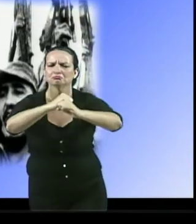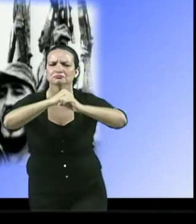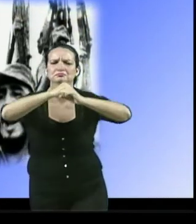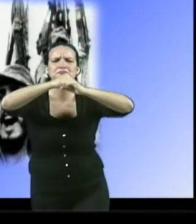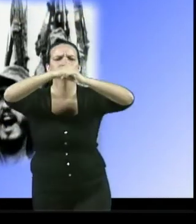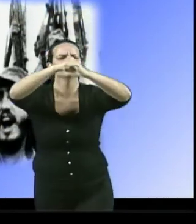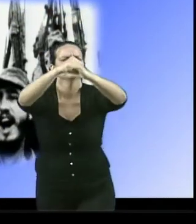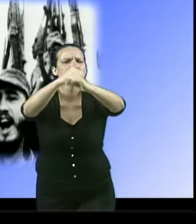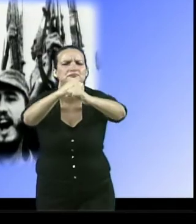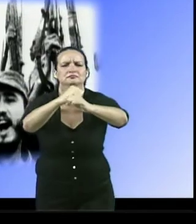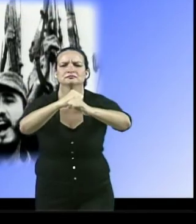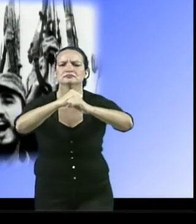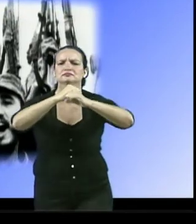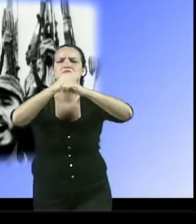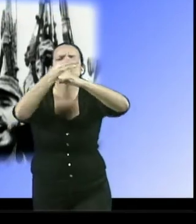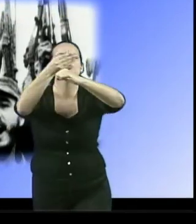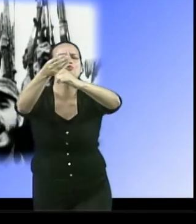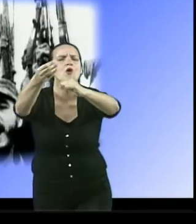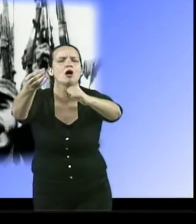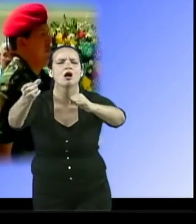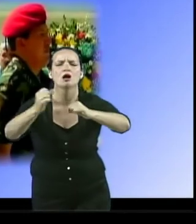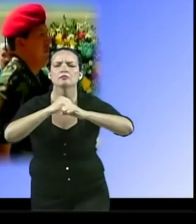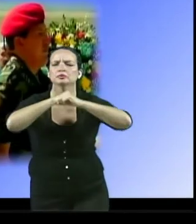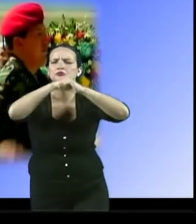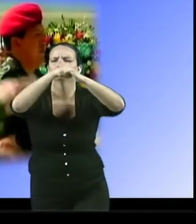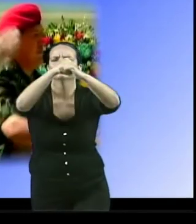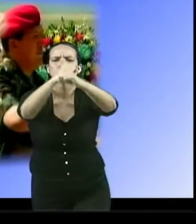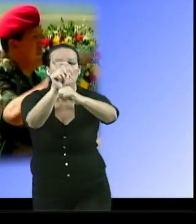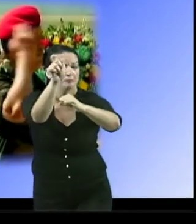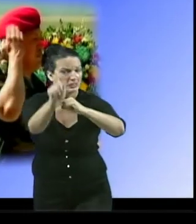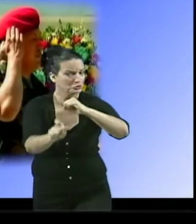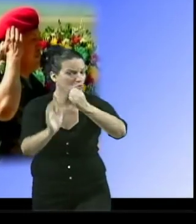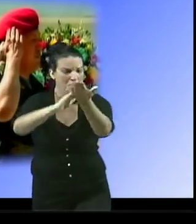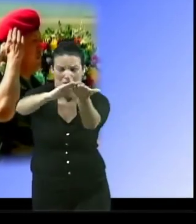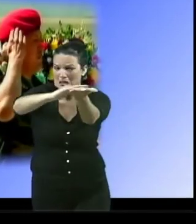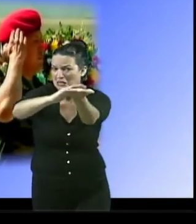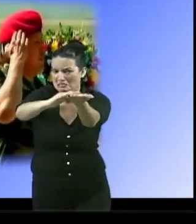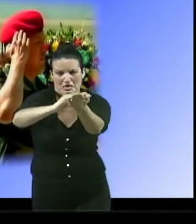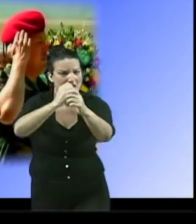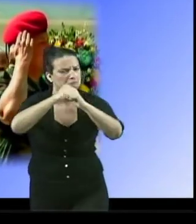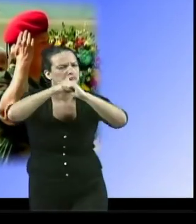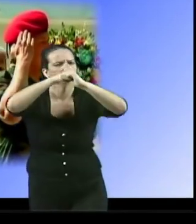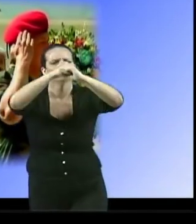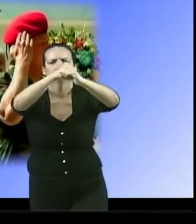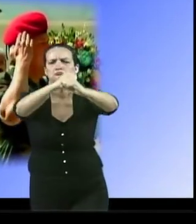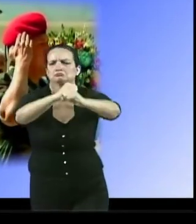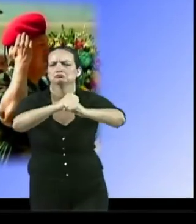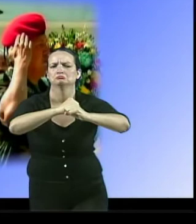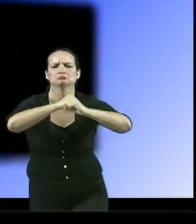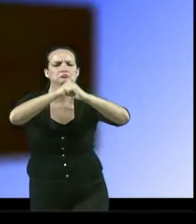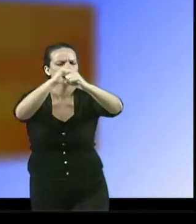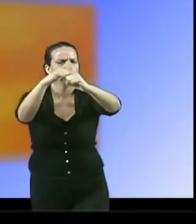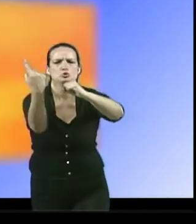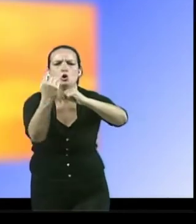lentamente sin jinete, un caballo para ti.